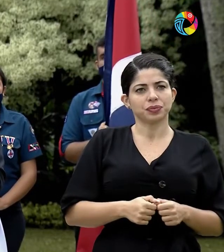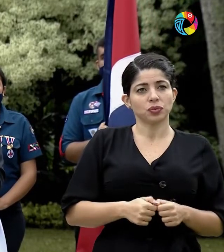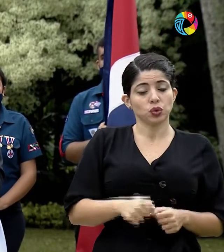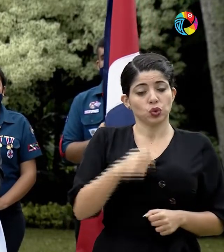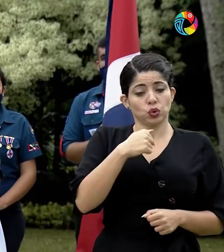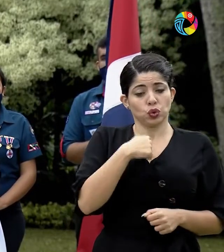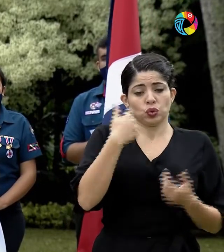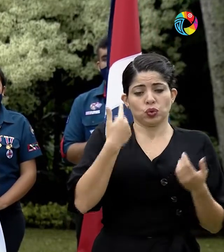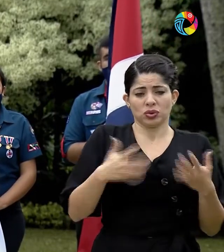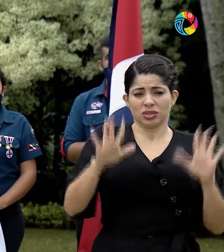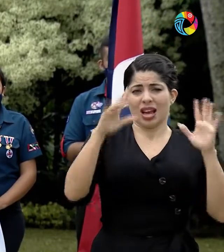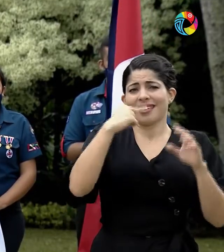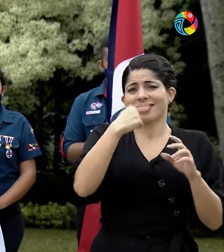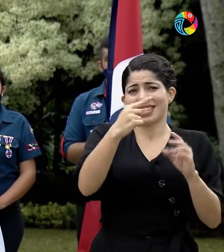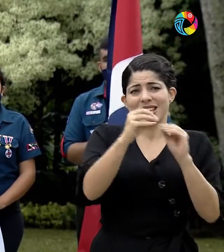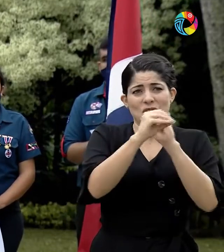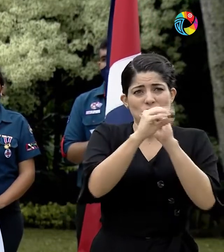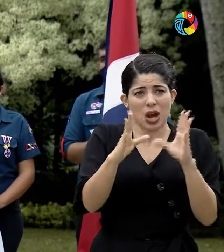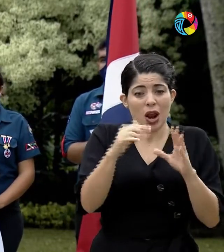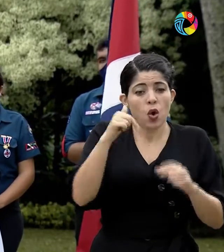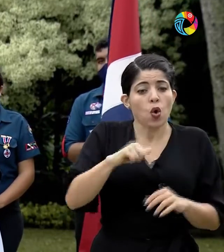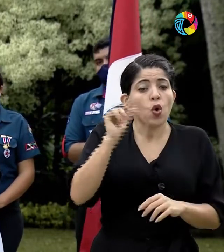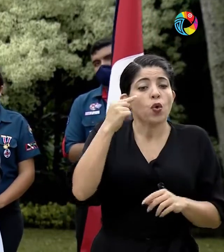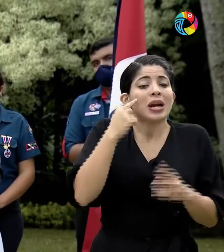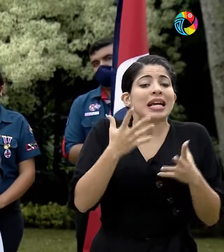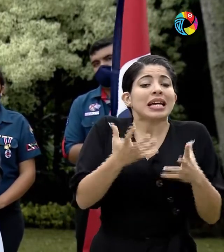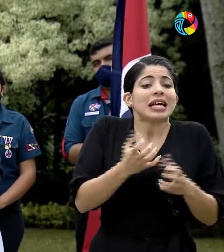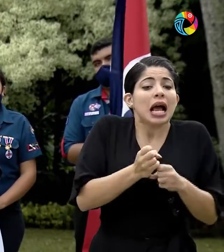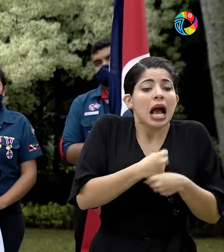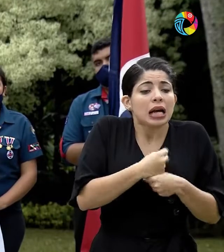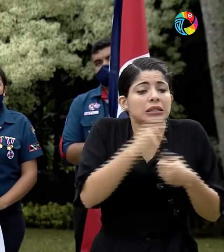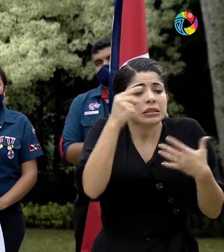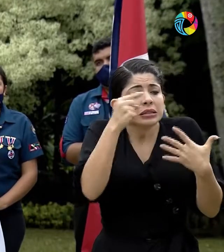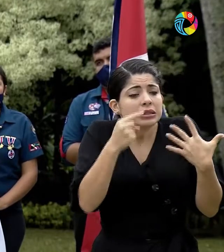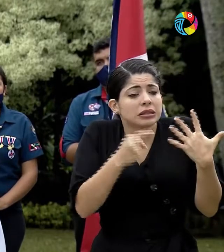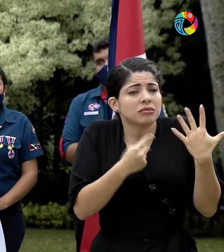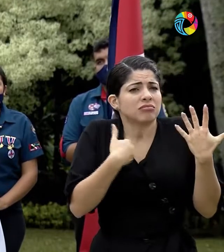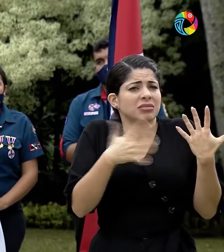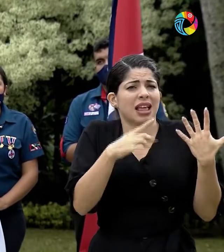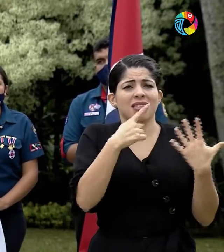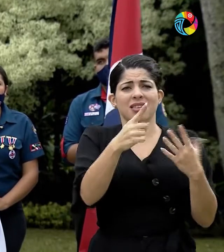Yo he dicho con claridad qué quiere hacer este gobierno. Sin